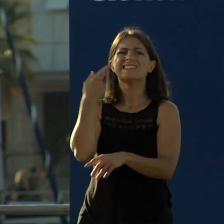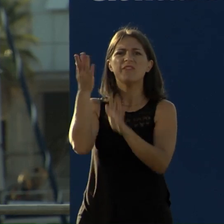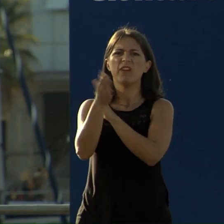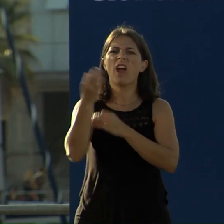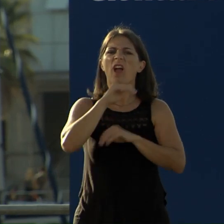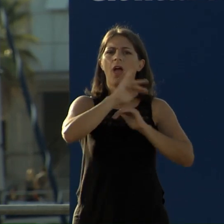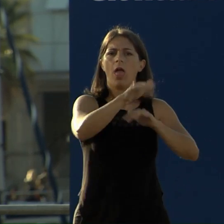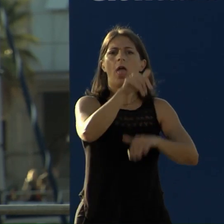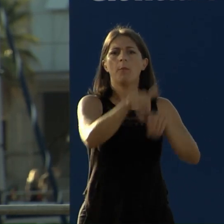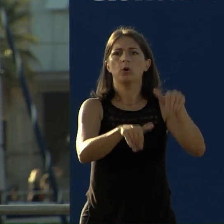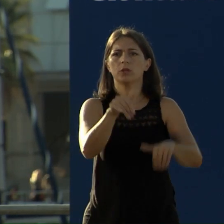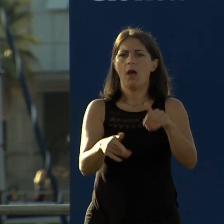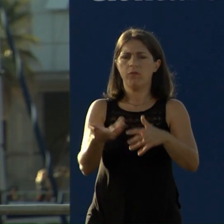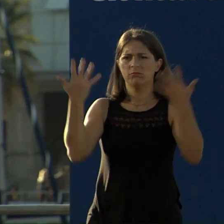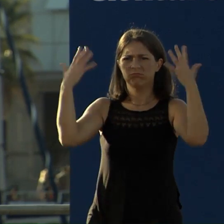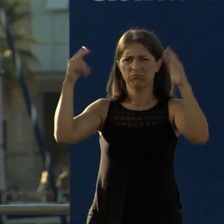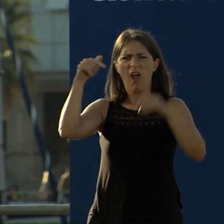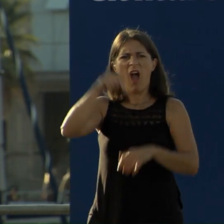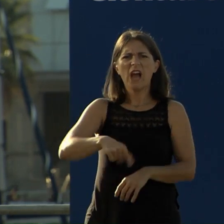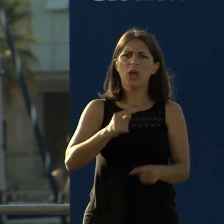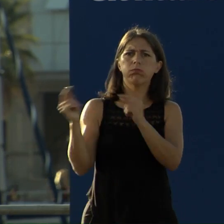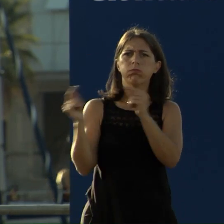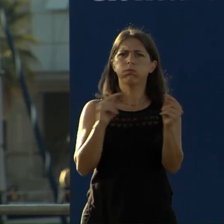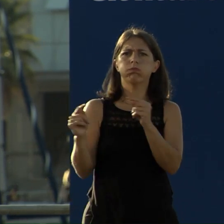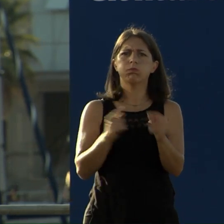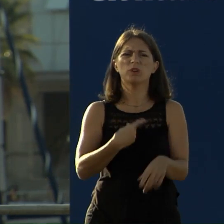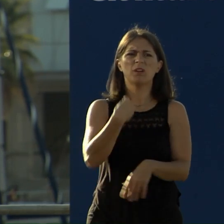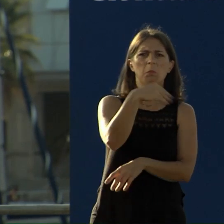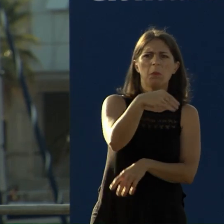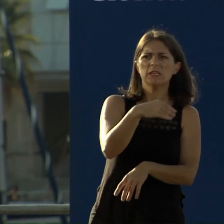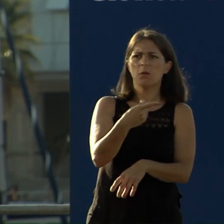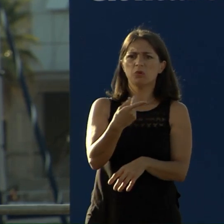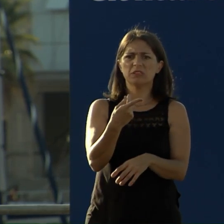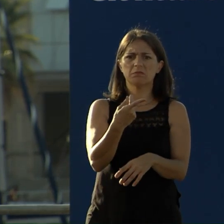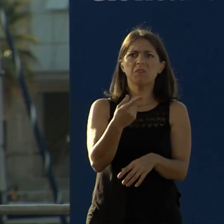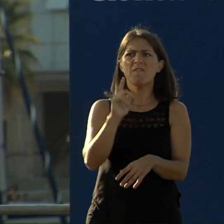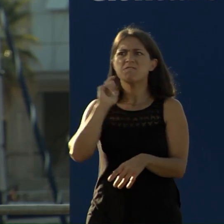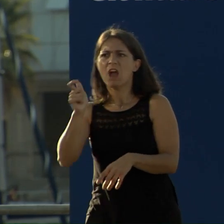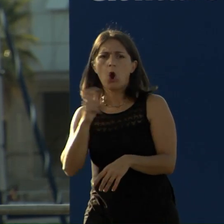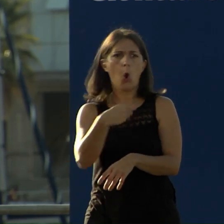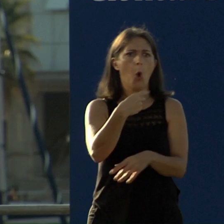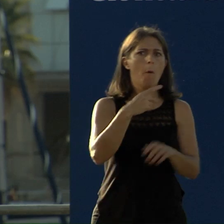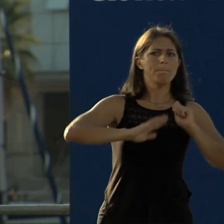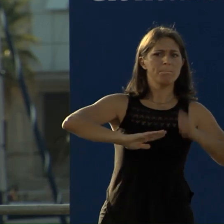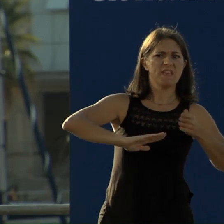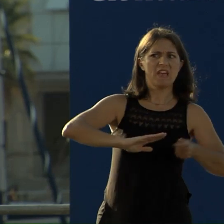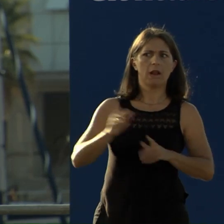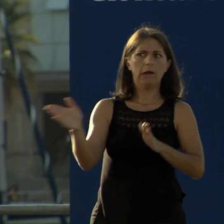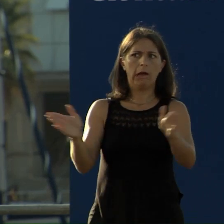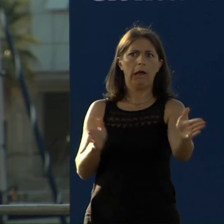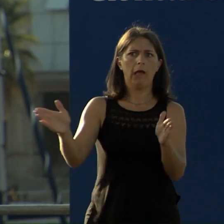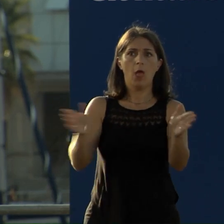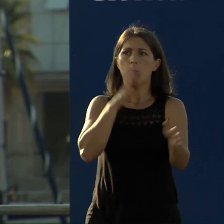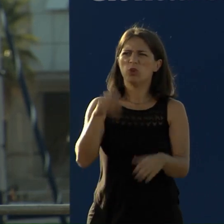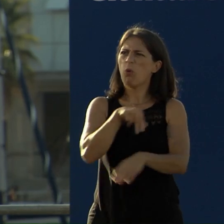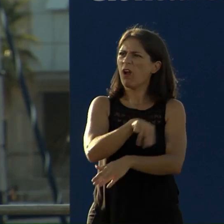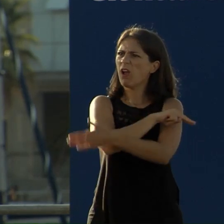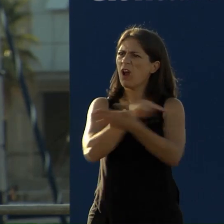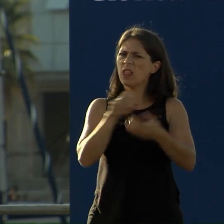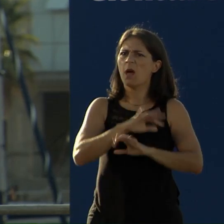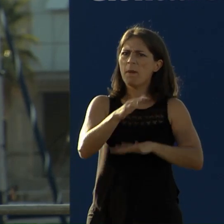Que aquí se está discutiendo quién es el presidente. Si Feijó o Villares. Porque solamente en Marea en Galicia ha dejado claro